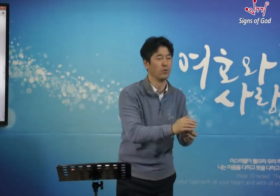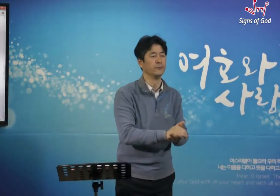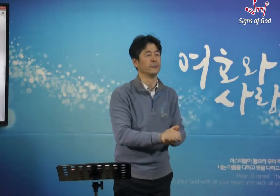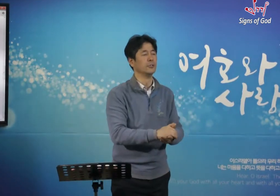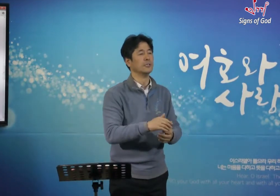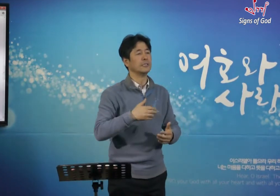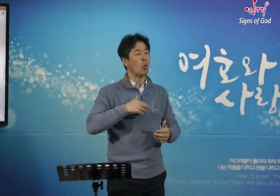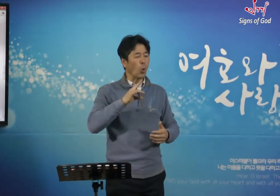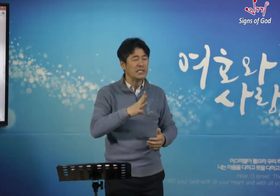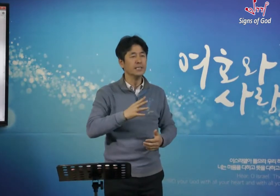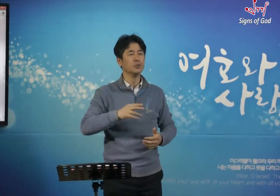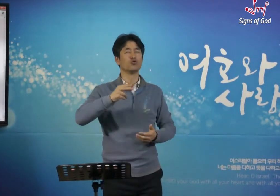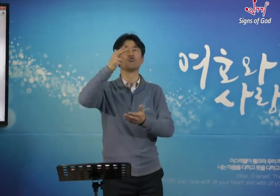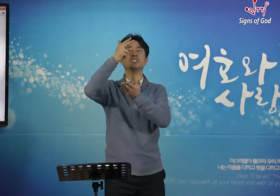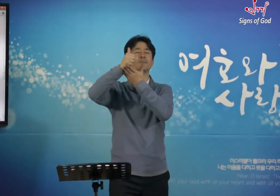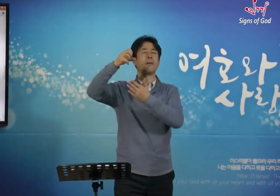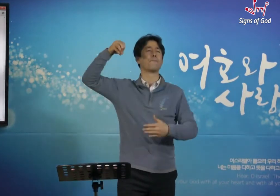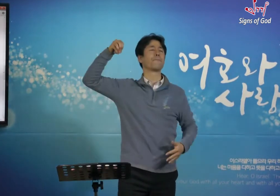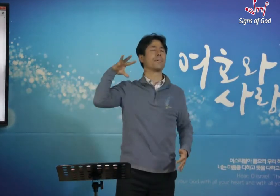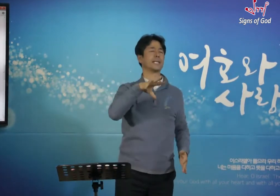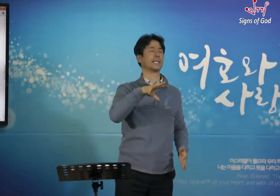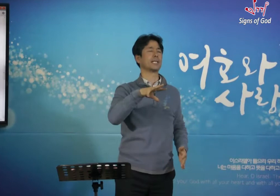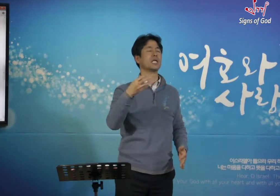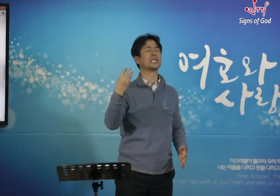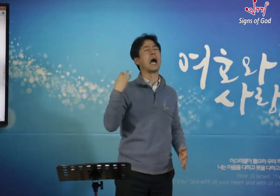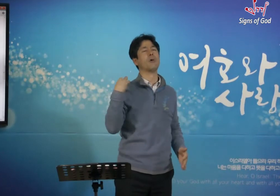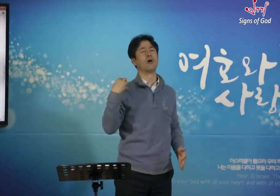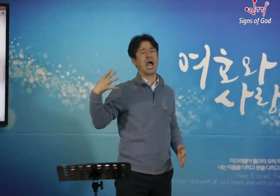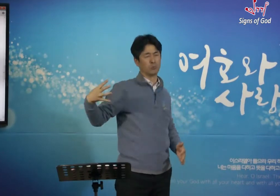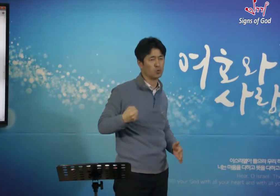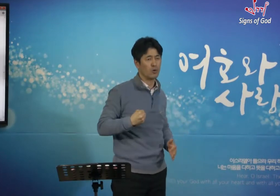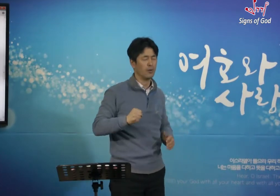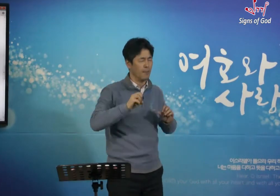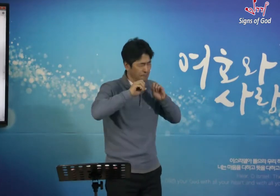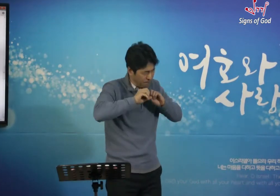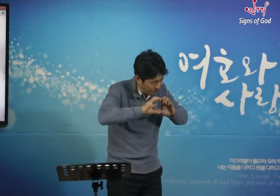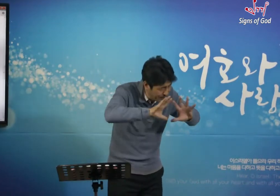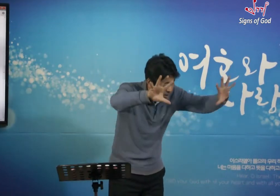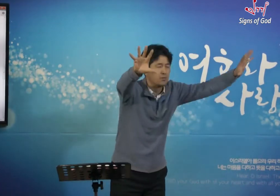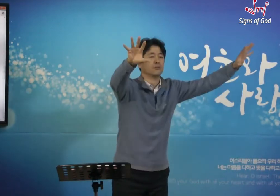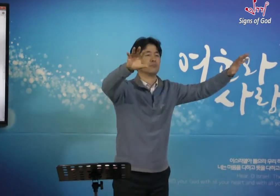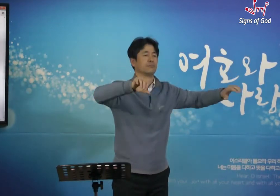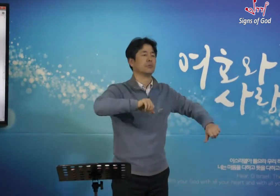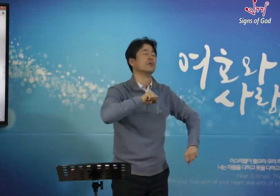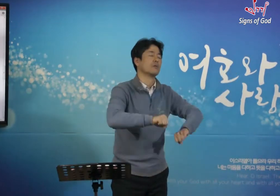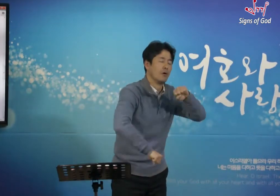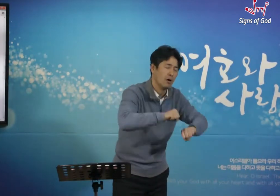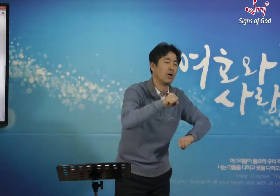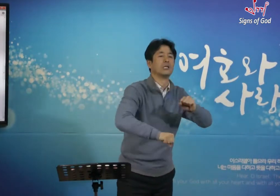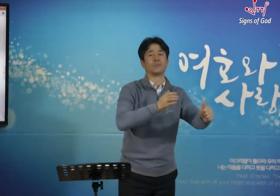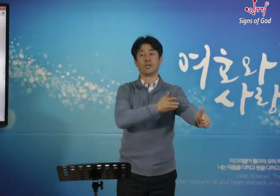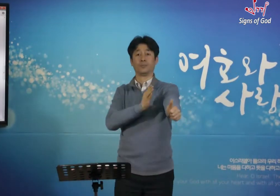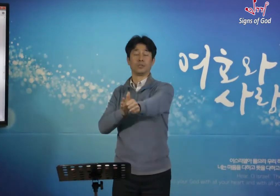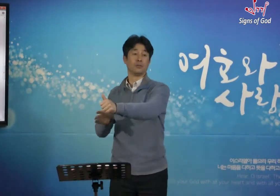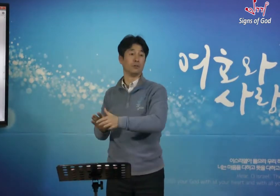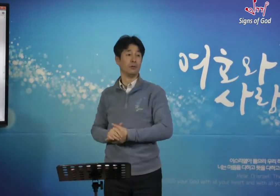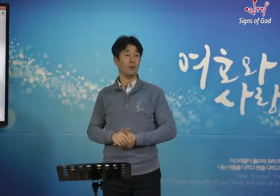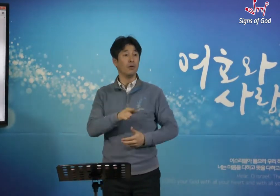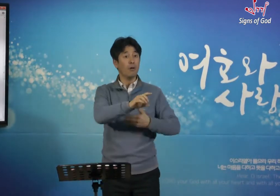문제를 안아주고 주님의 빛을 나타내는 사명을 가지고 빛을 나타내며